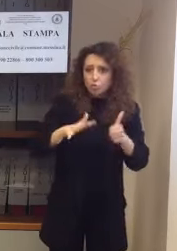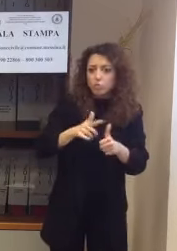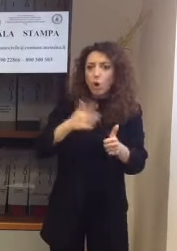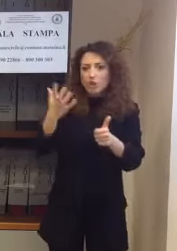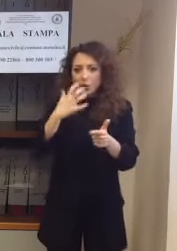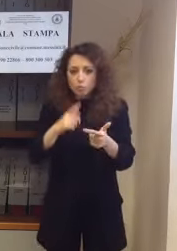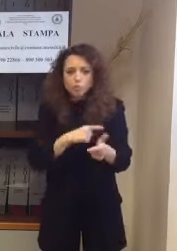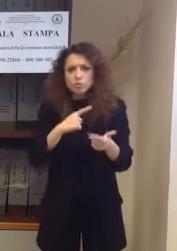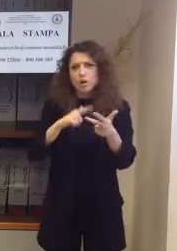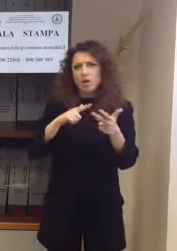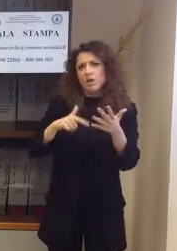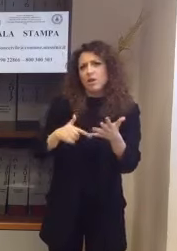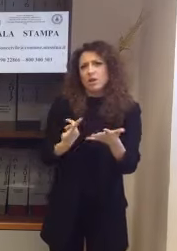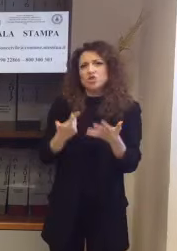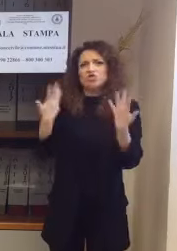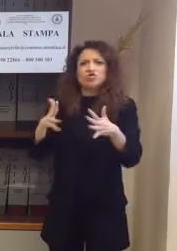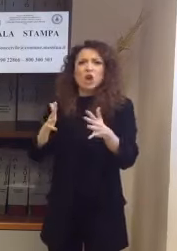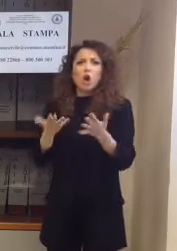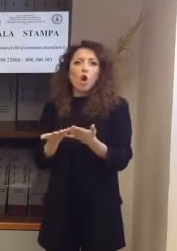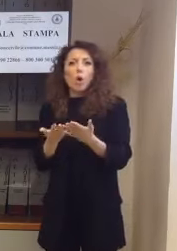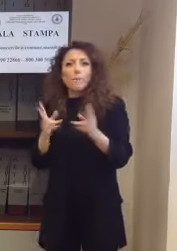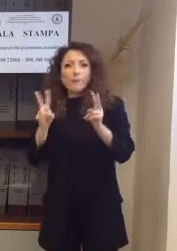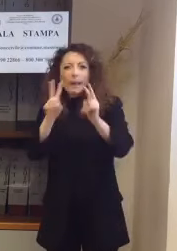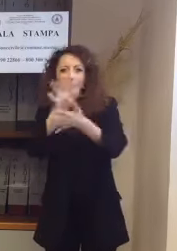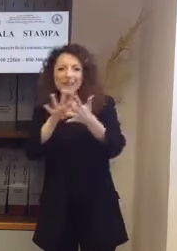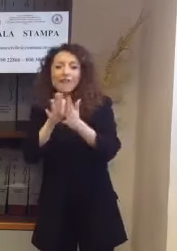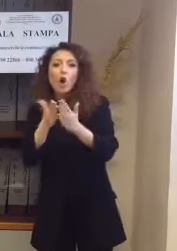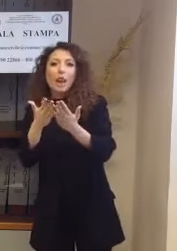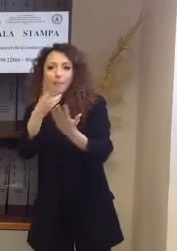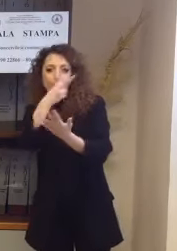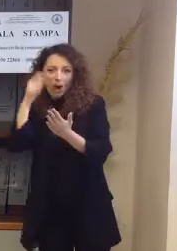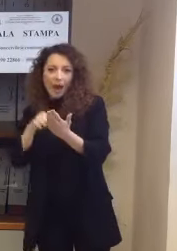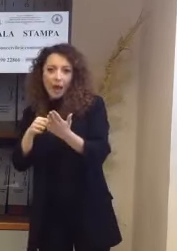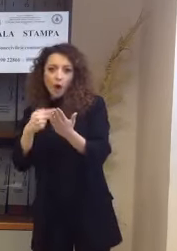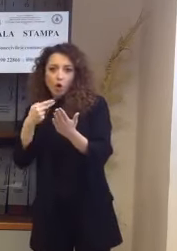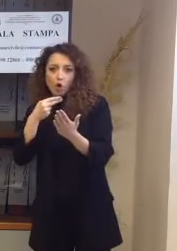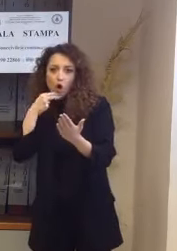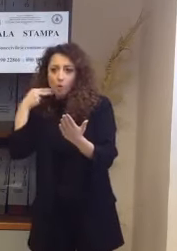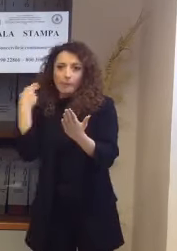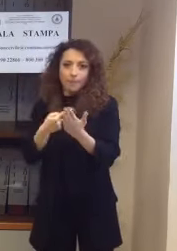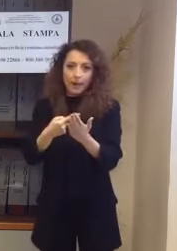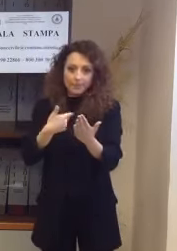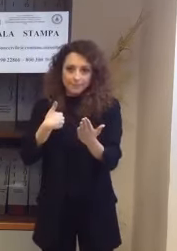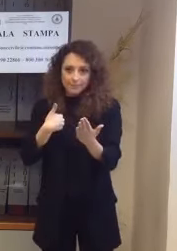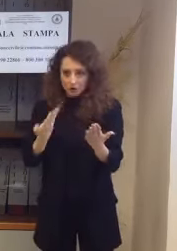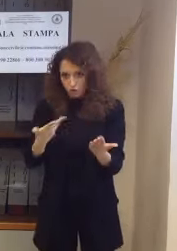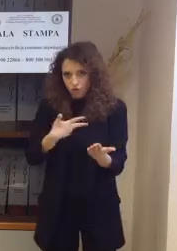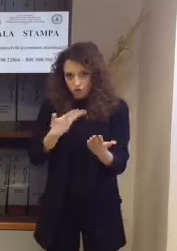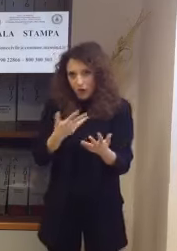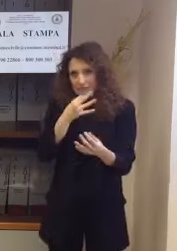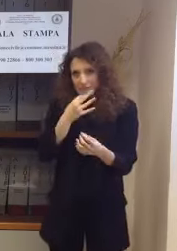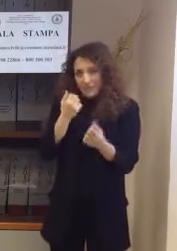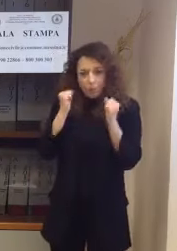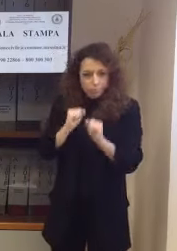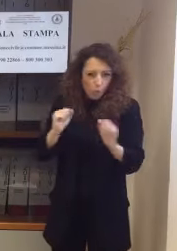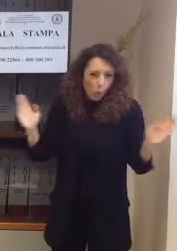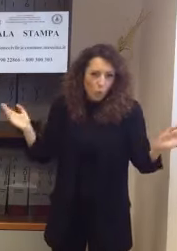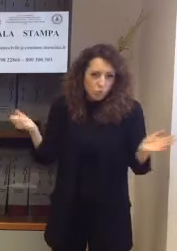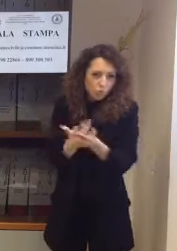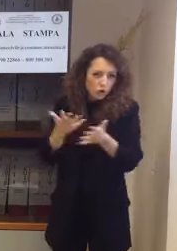nel libro nero di certi sistemi e di conseguenza mi devo aspettare di tutto, e quindi questo lo so perché già ci